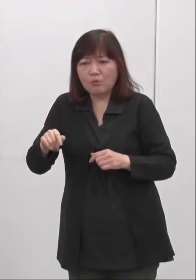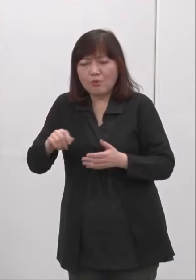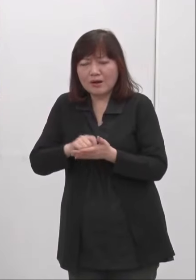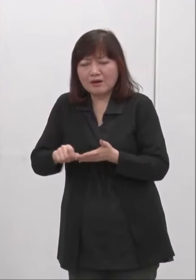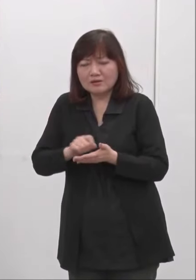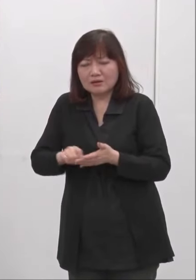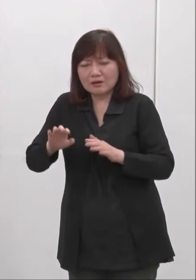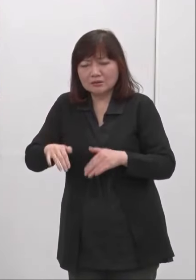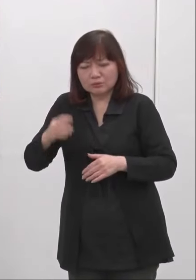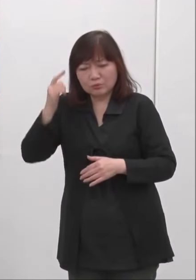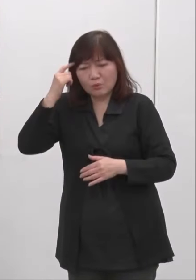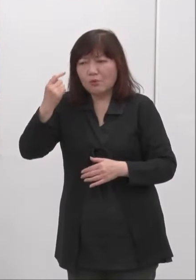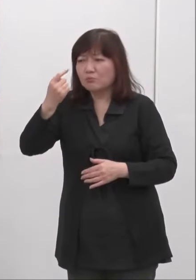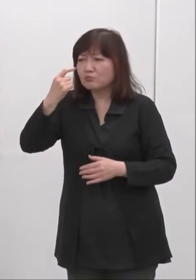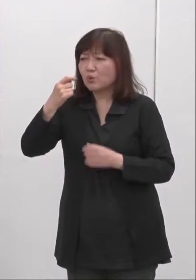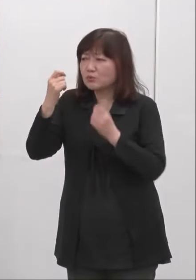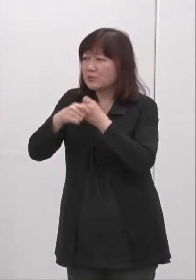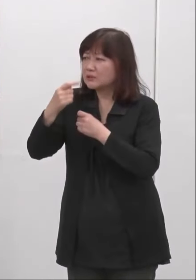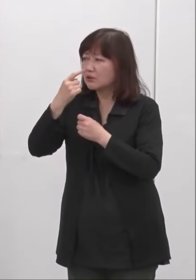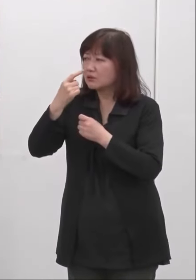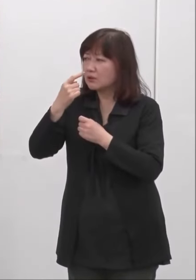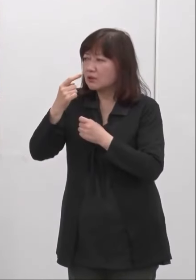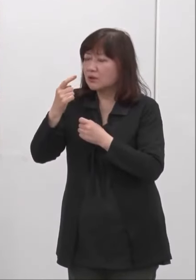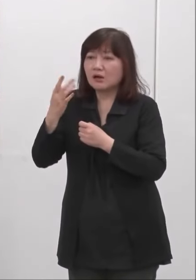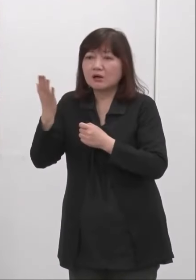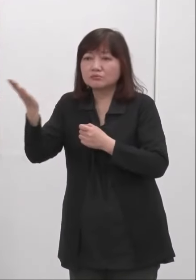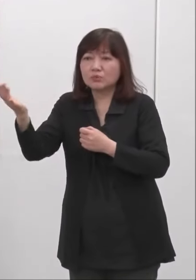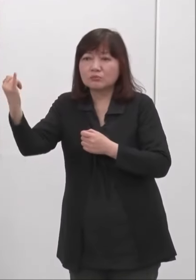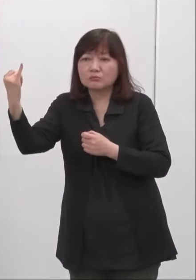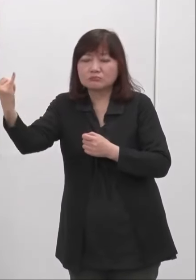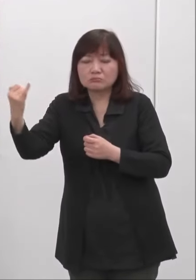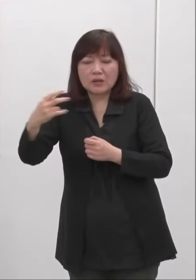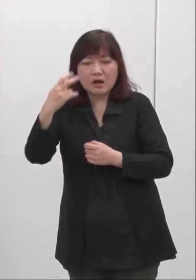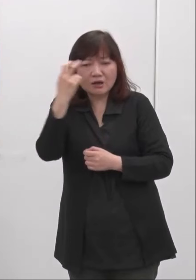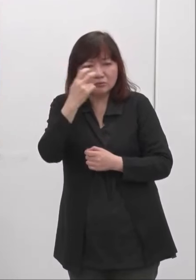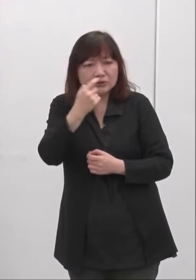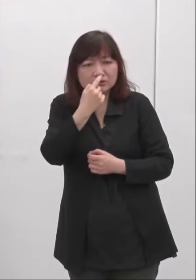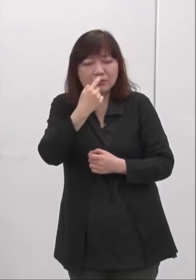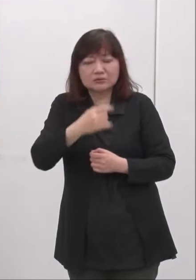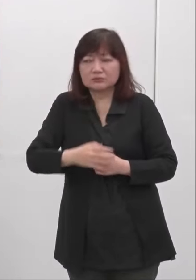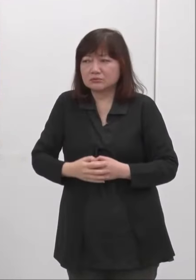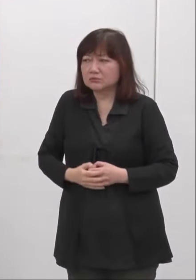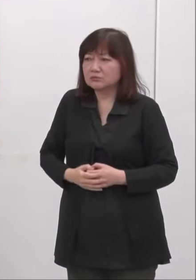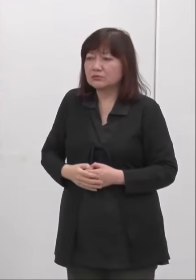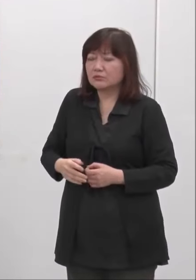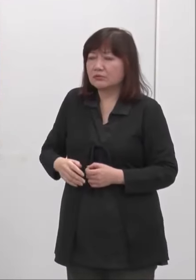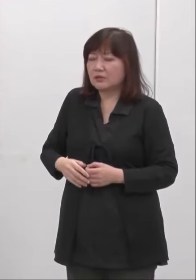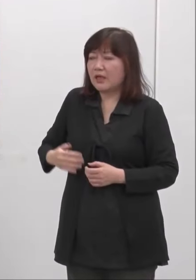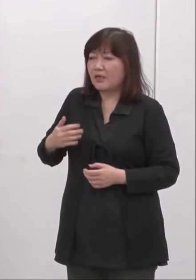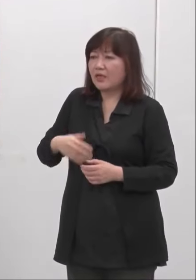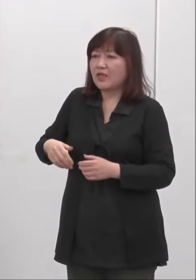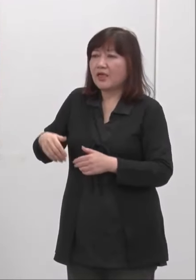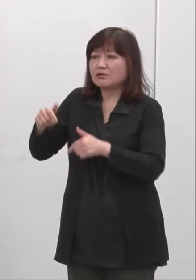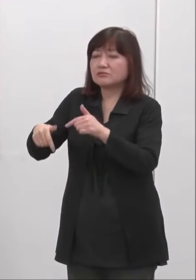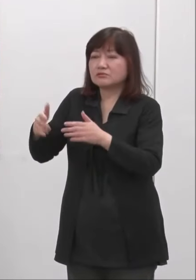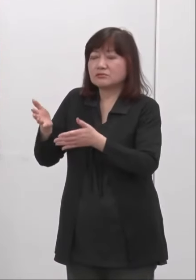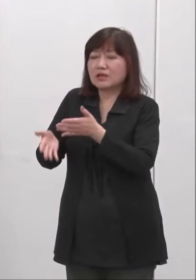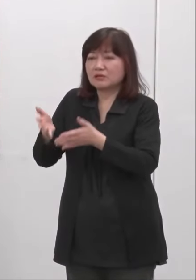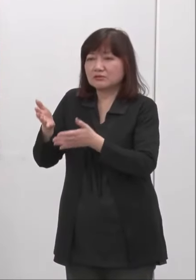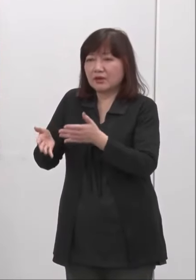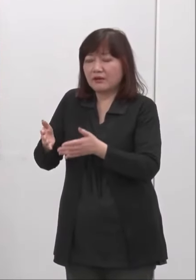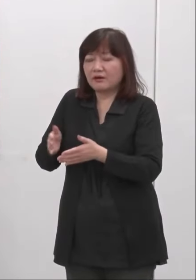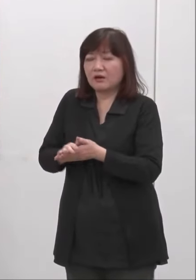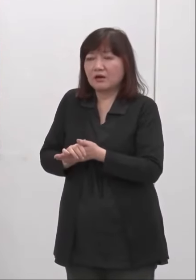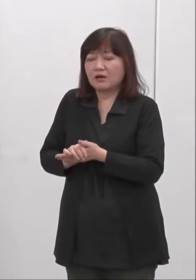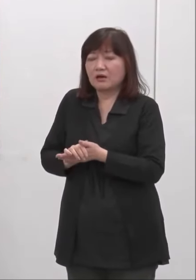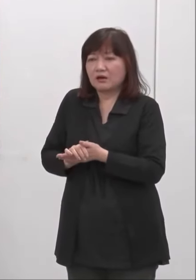なんですけど、あれ僕の認識違う。 ちょっと一度局に確認いただいた方がいいと思います。ヘルケアのその運営自体を協議するものもありますし、ちょっとマーケットサウンディングはやっぱ